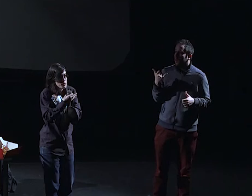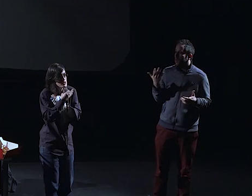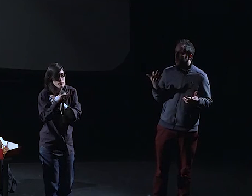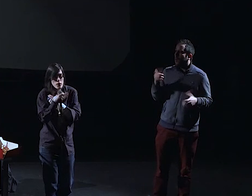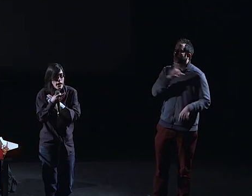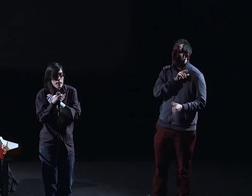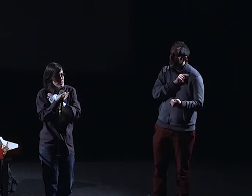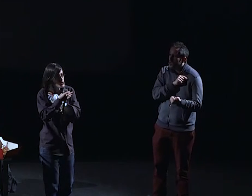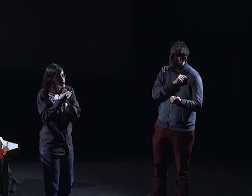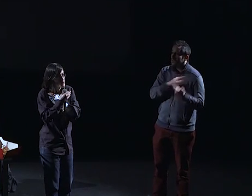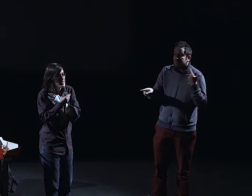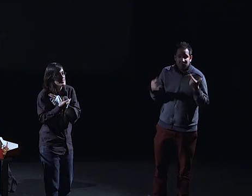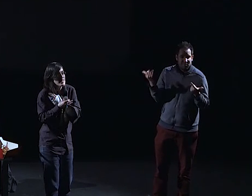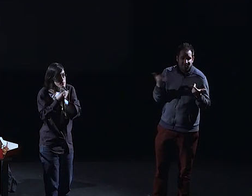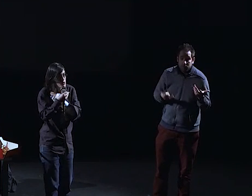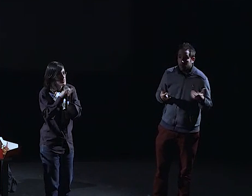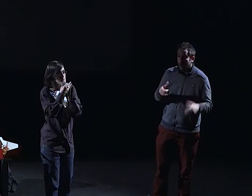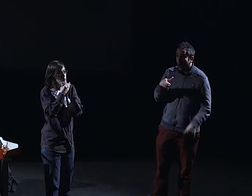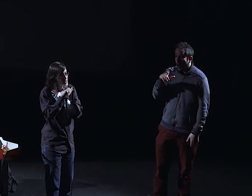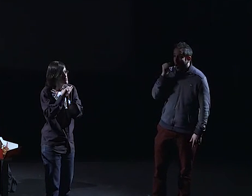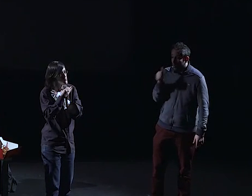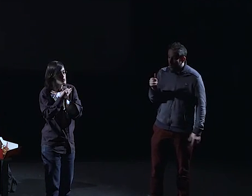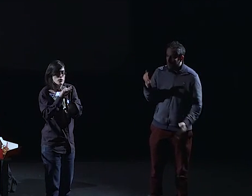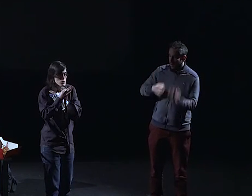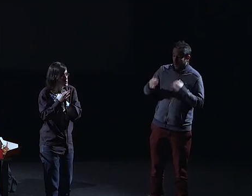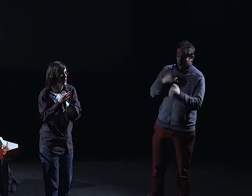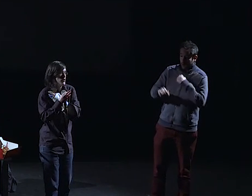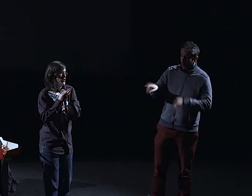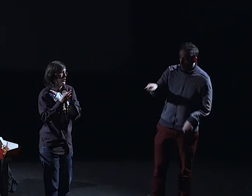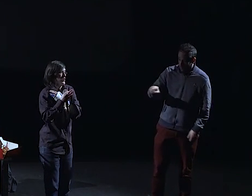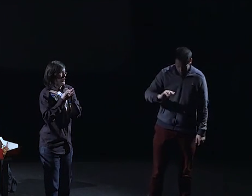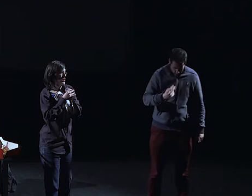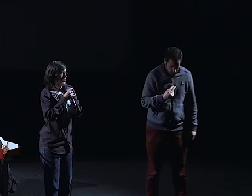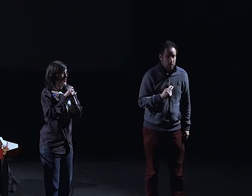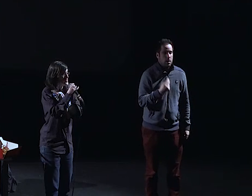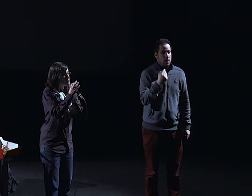par la police ou par le... Parce que juste, le mec, il sait tellement qu'il va emmerder tout le monde que...